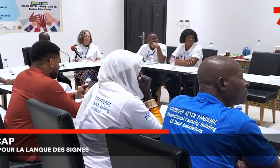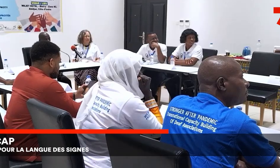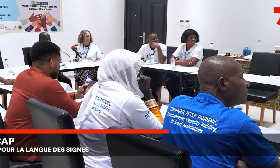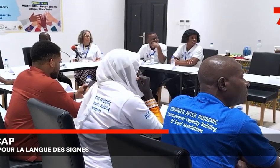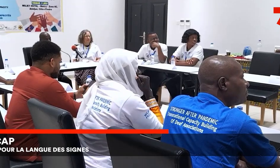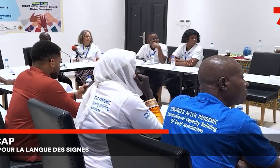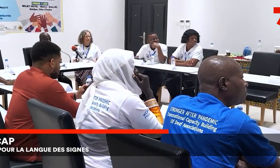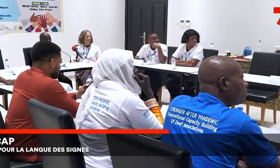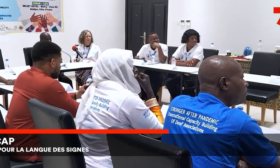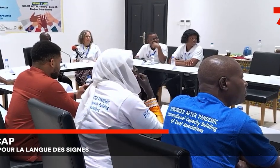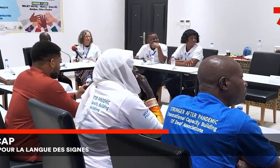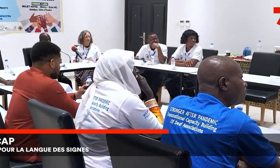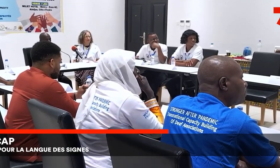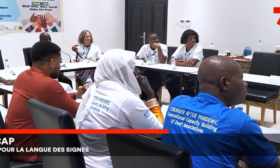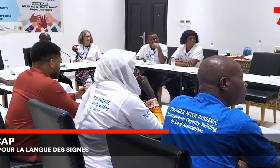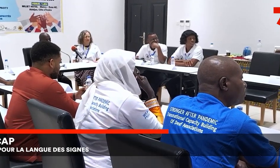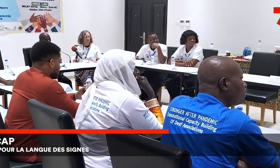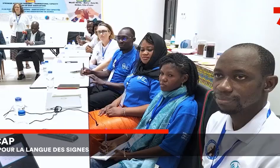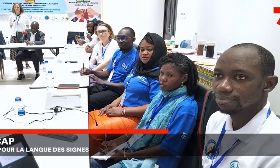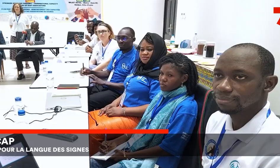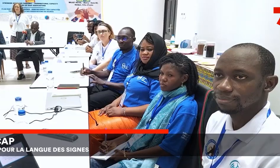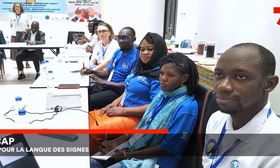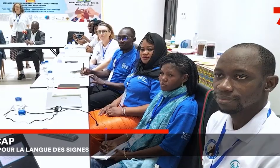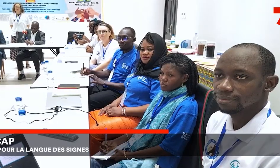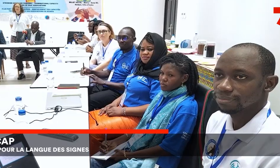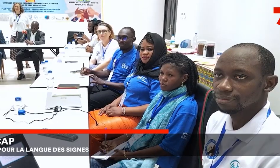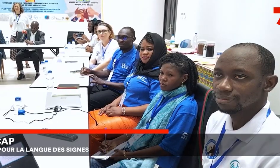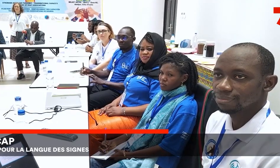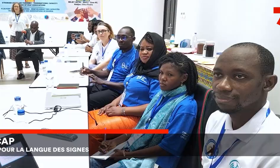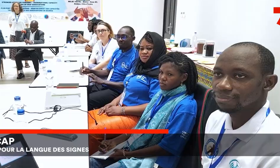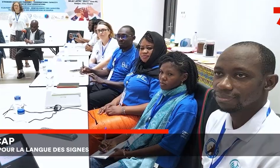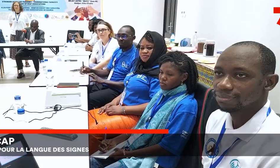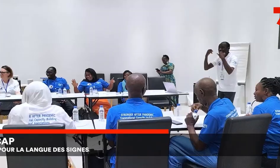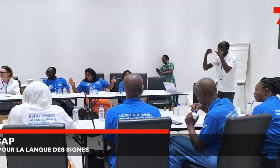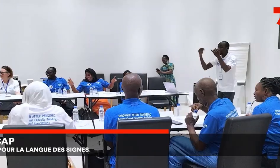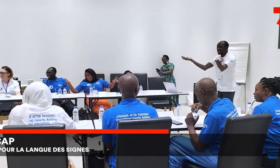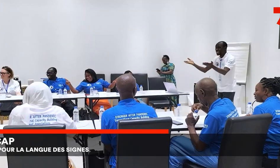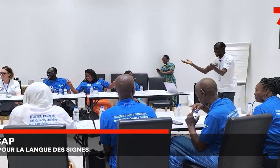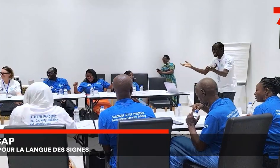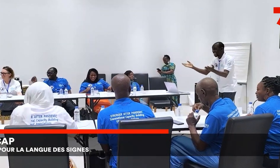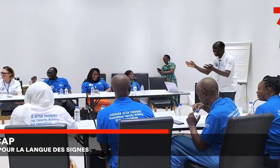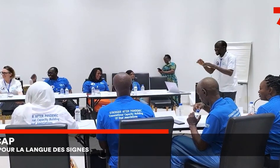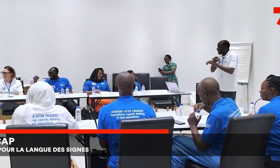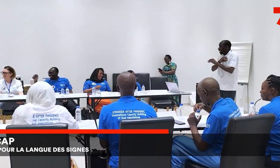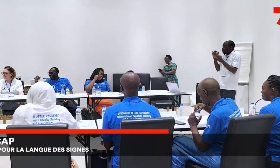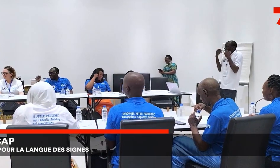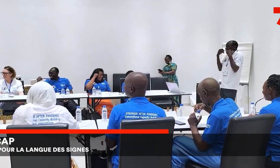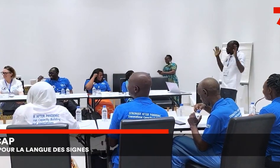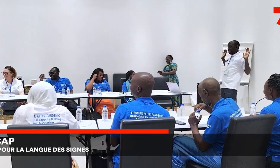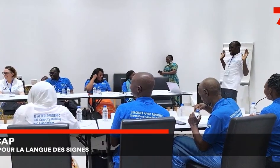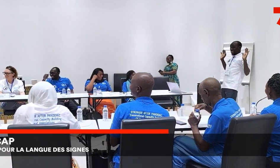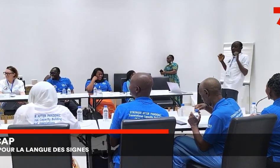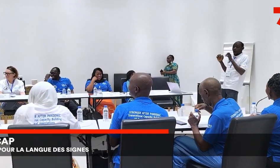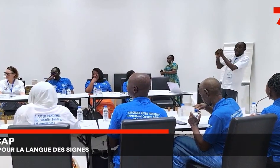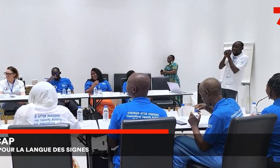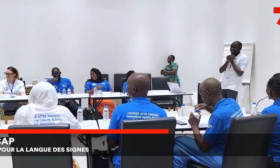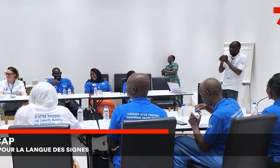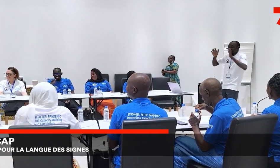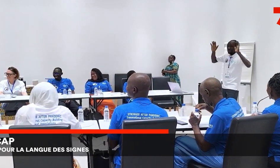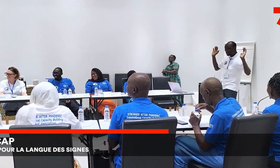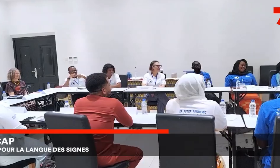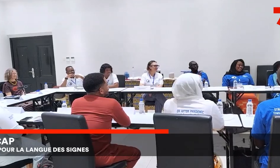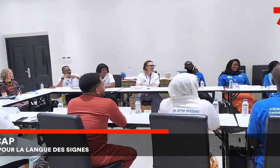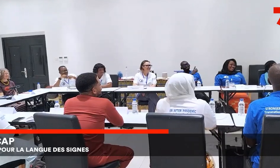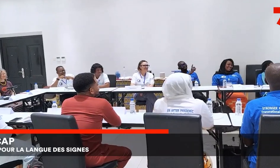ensemble la réflexion au moyen de lever les obstacles, les faciliter la participation et l'inclusion socio-professionnelle des personnes sourdes ou